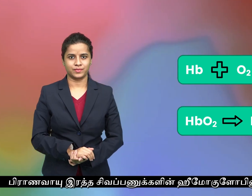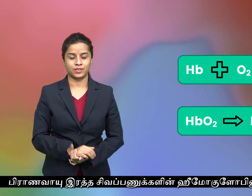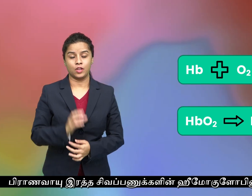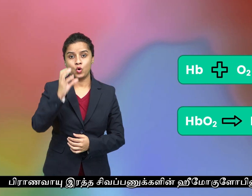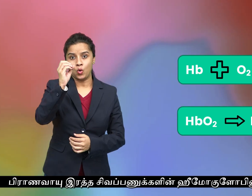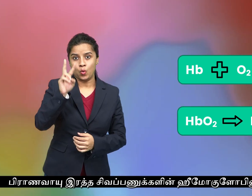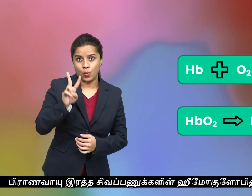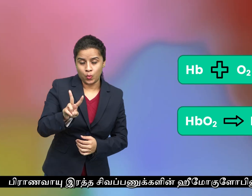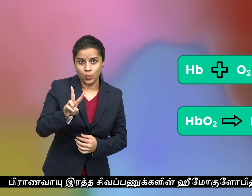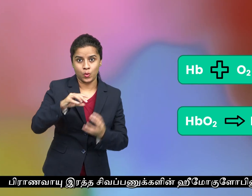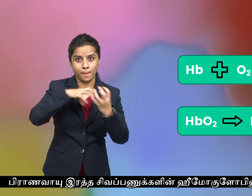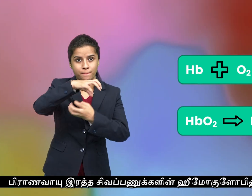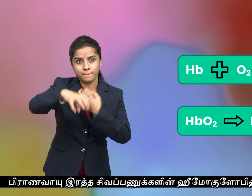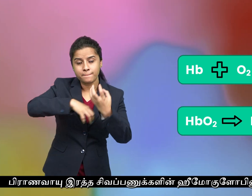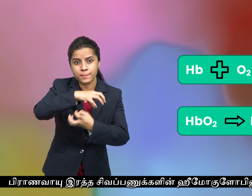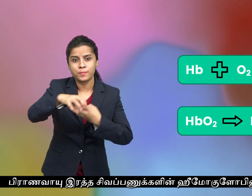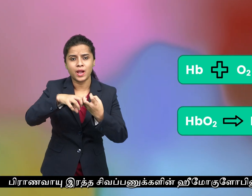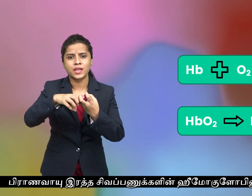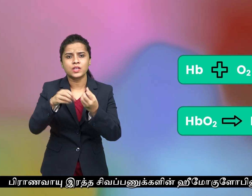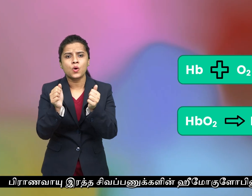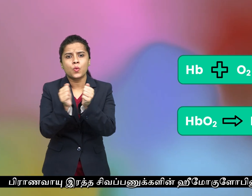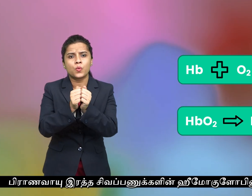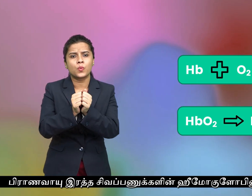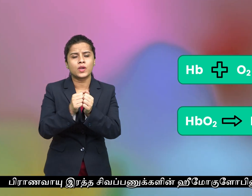பிராணவாயு இரத்த சிவப்பணுக்களின் ஹீமோகுளோபினுடன் பிணைக்கப்பட்டு